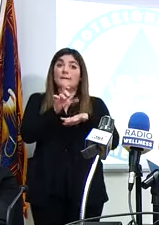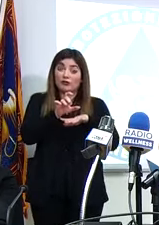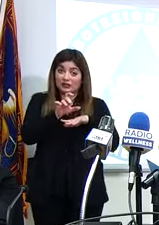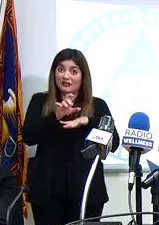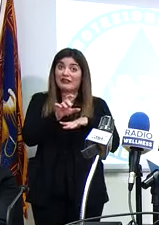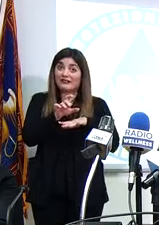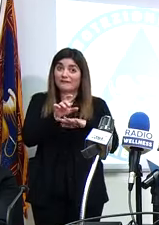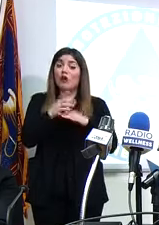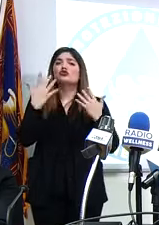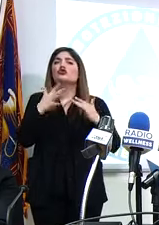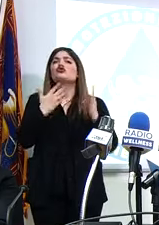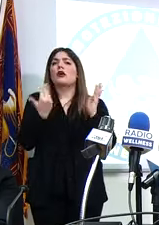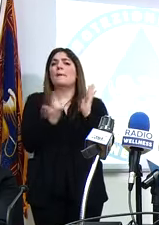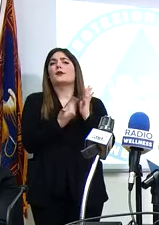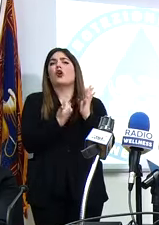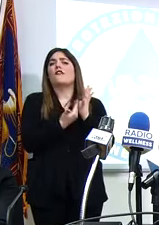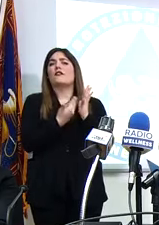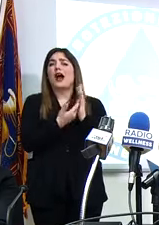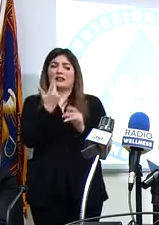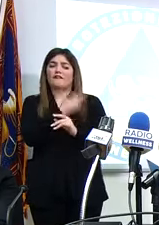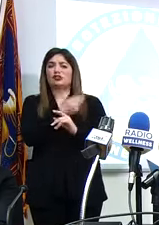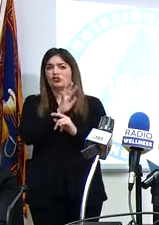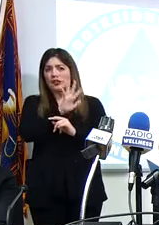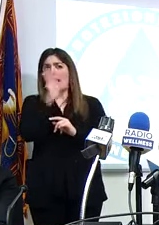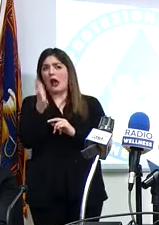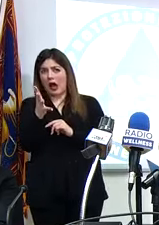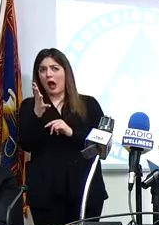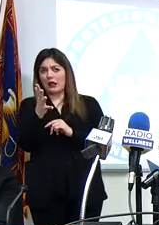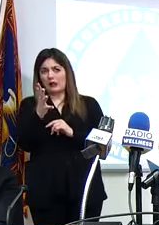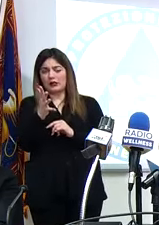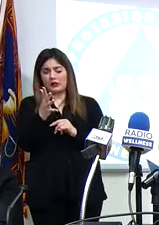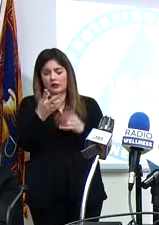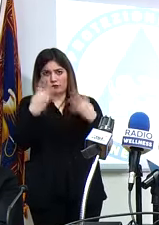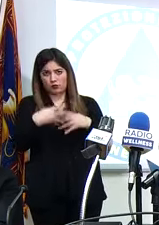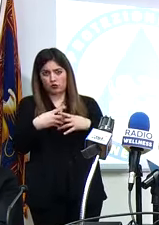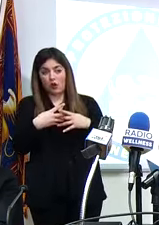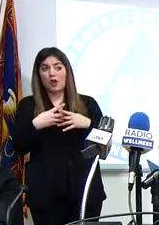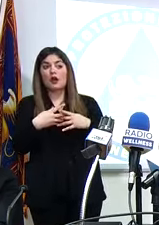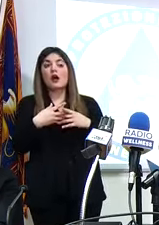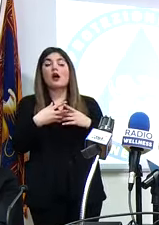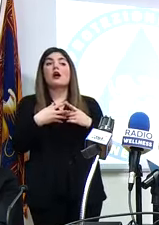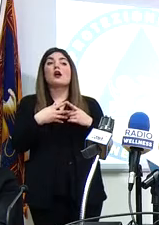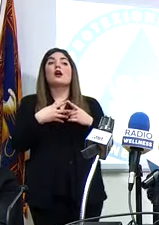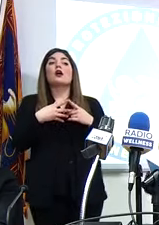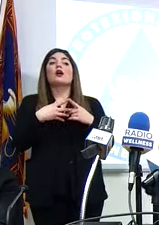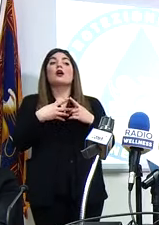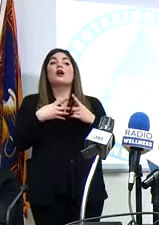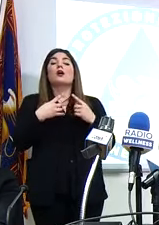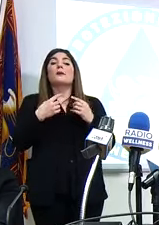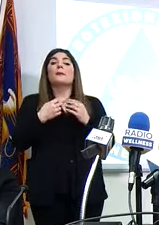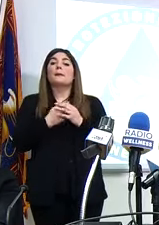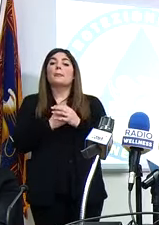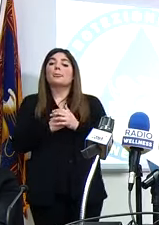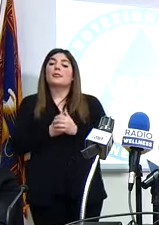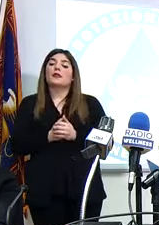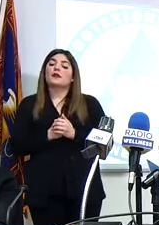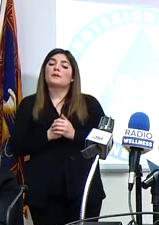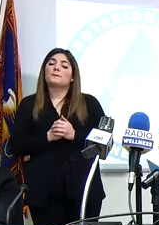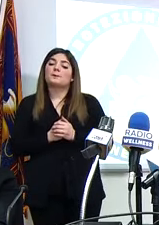in altre tipo di vaccinazioni, l'ultima dove è andato lo stesso vettore,